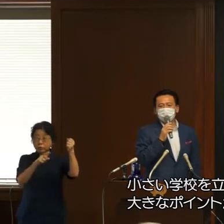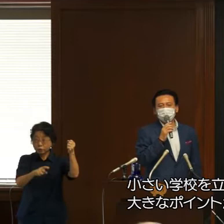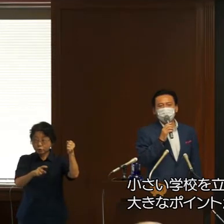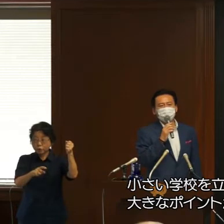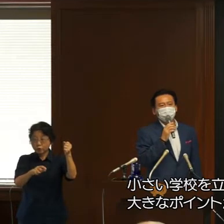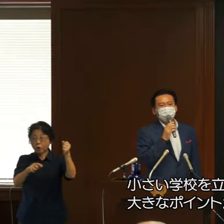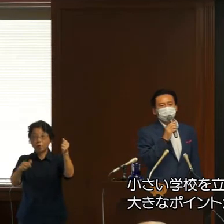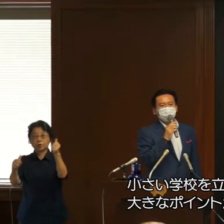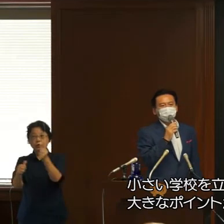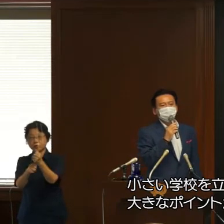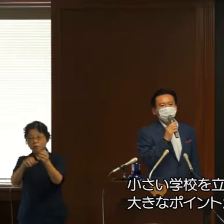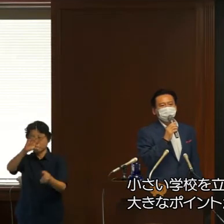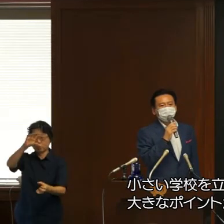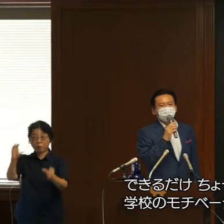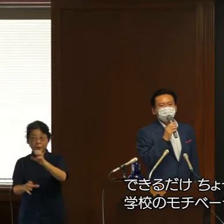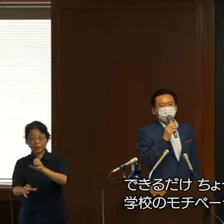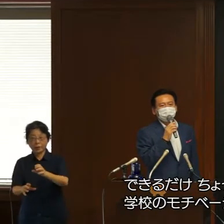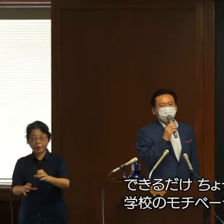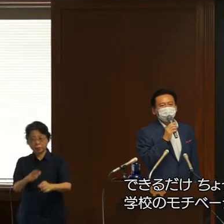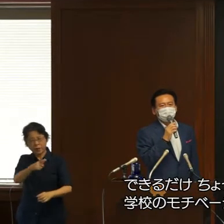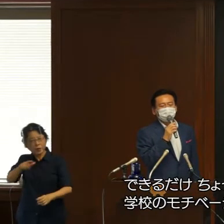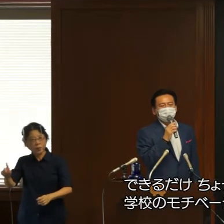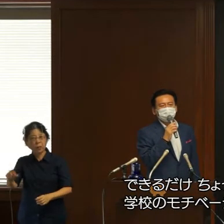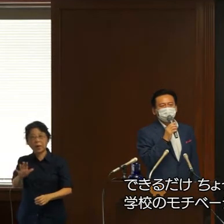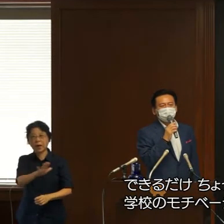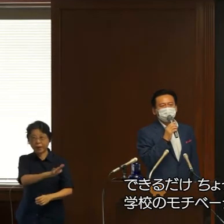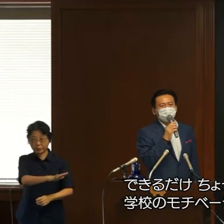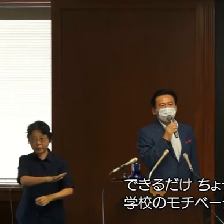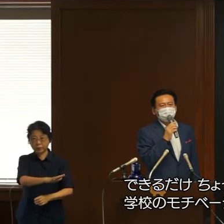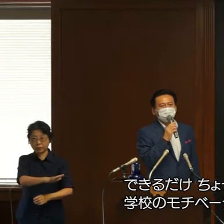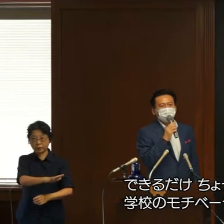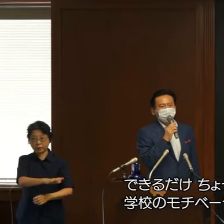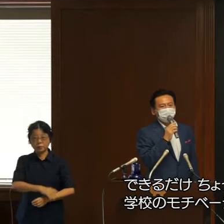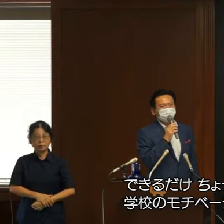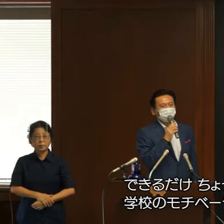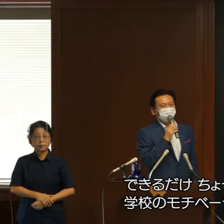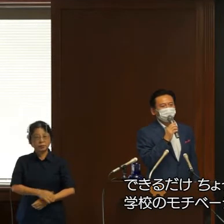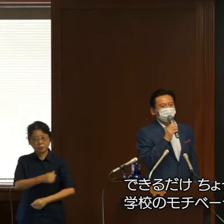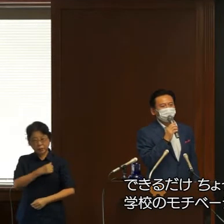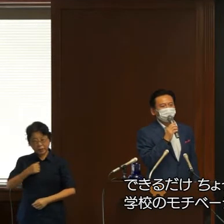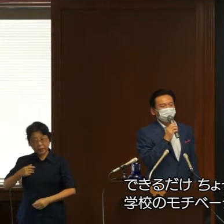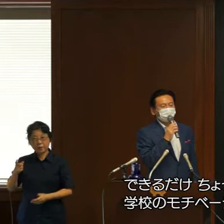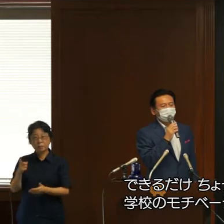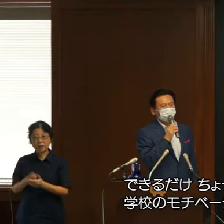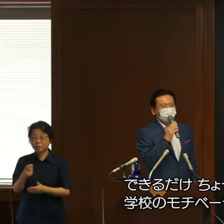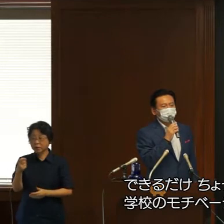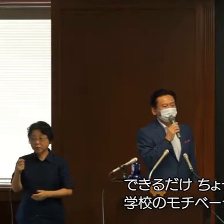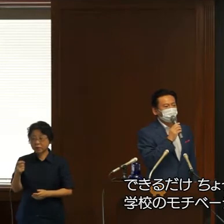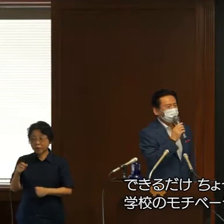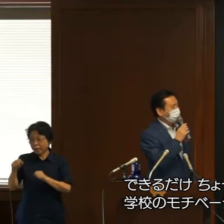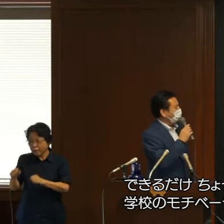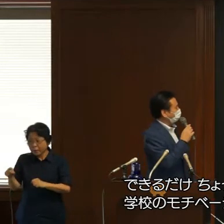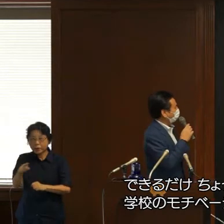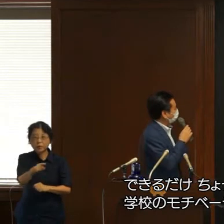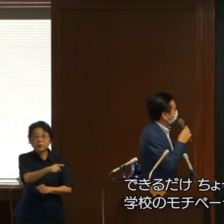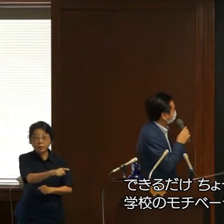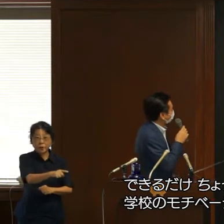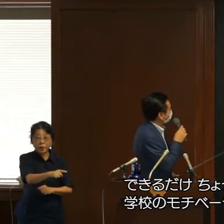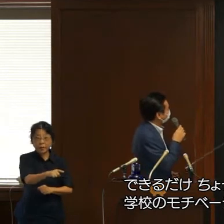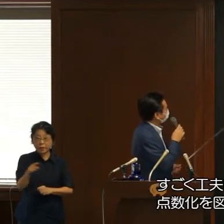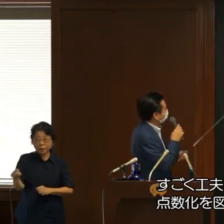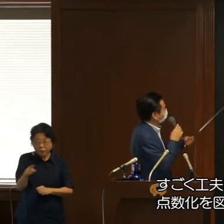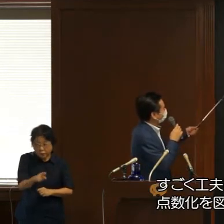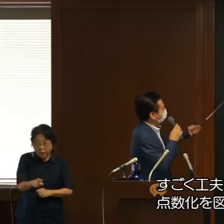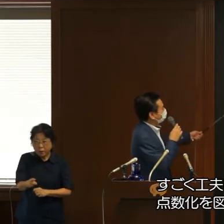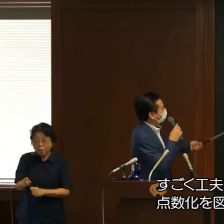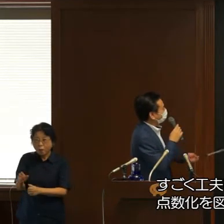った時に大きなポイントが入るようにとか、できるだけちょっとした頑張りがその学校のモチベーションになるような形